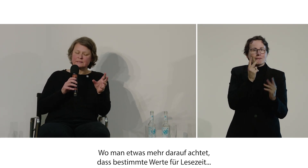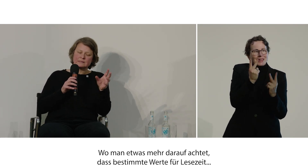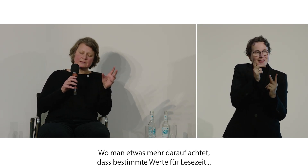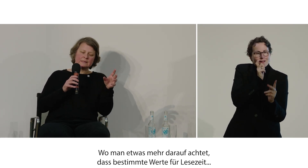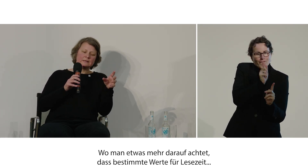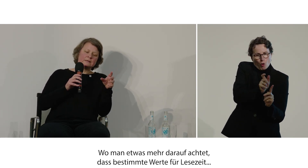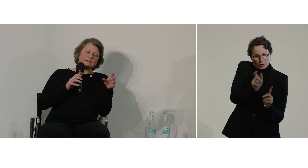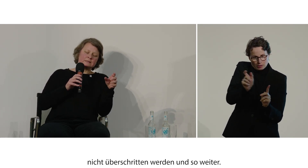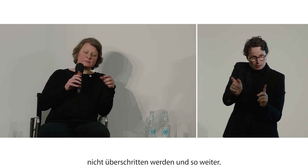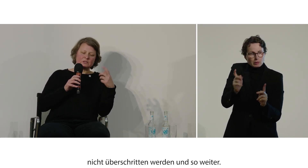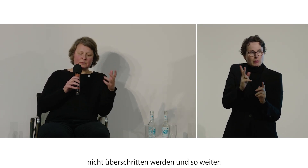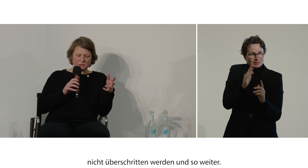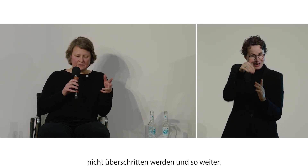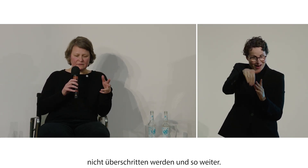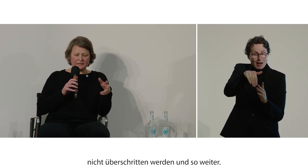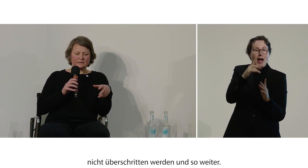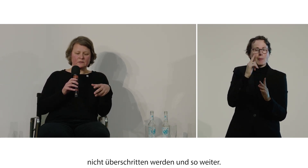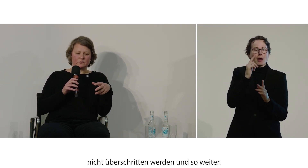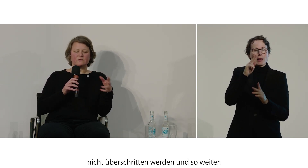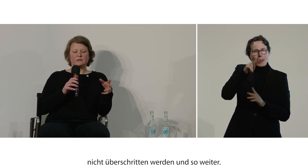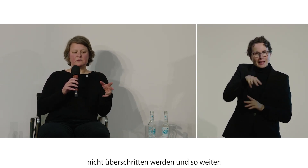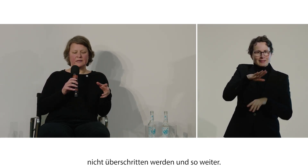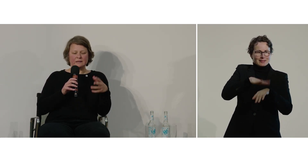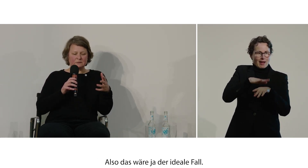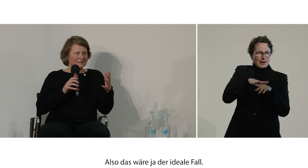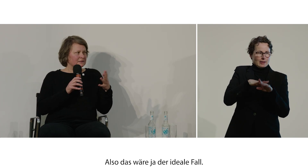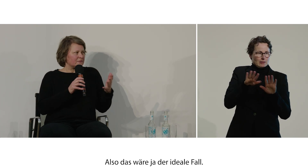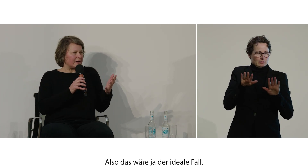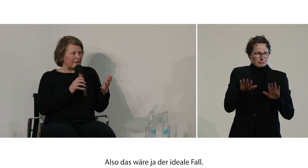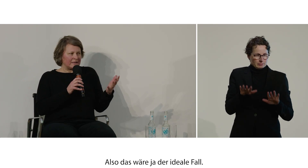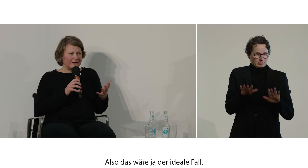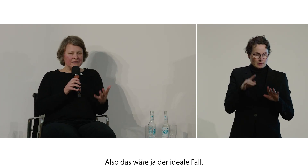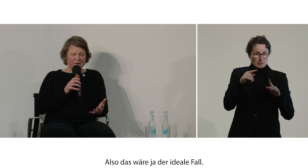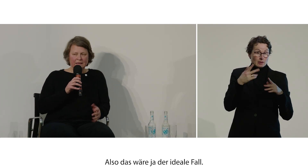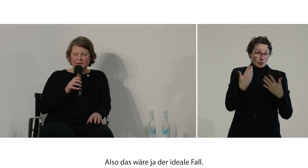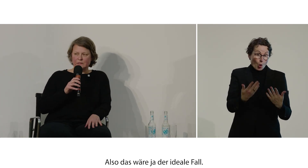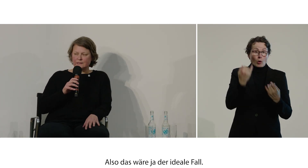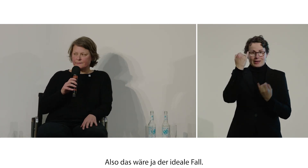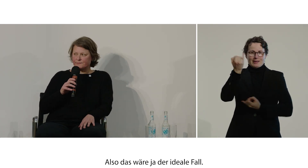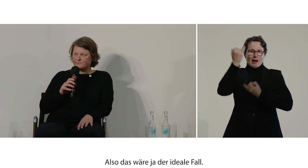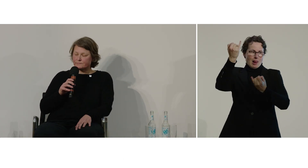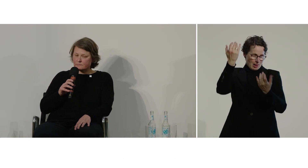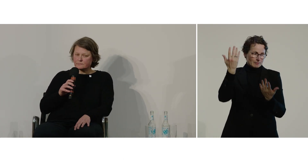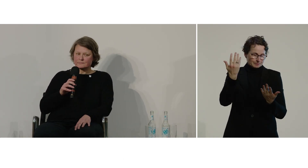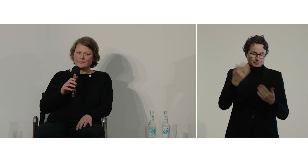Lesezeit nicht überschritten werden und so weiter und so weiter. Also das wäre ja der ideale Fall, aber